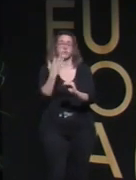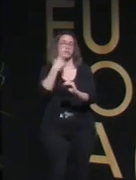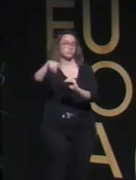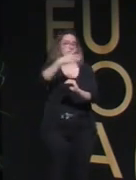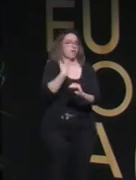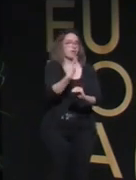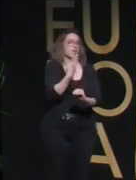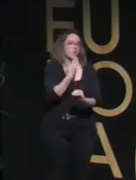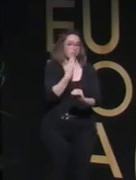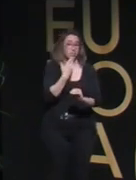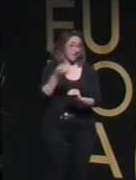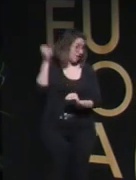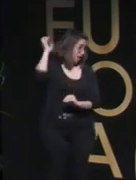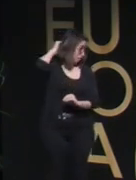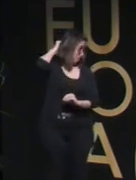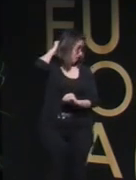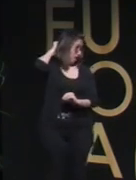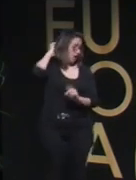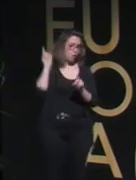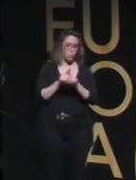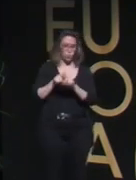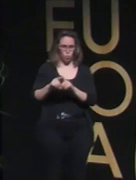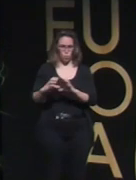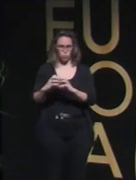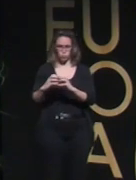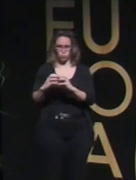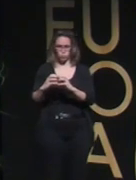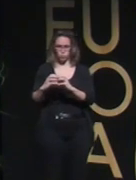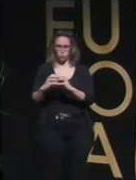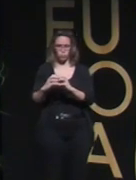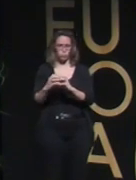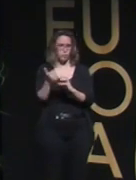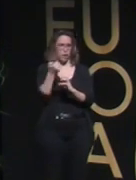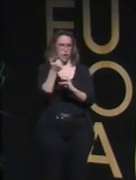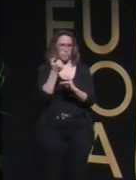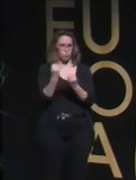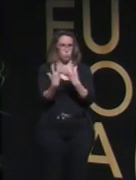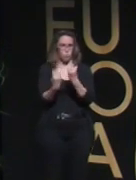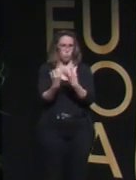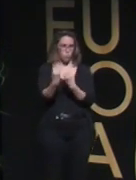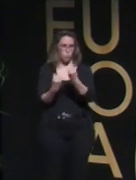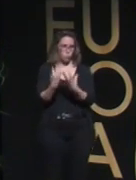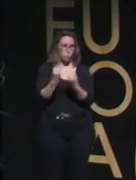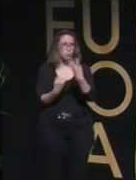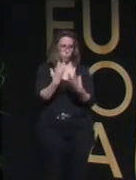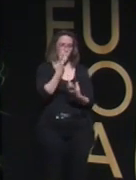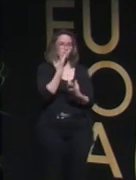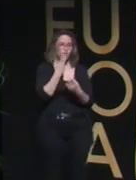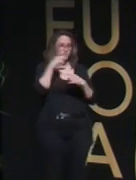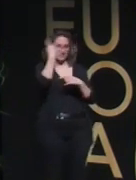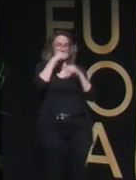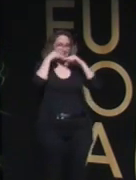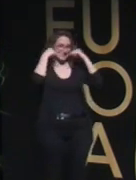su amígdala se pone como los smiles del ácido. O sea, en plan verde, fosforito,